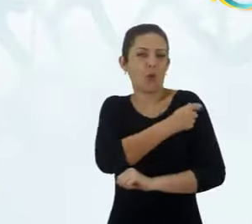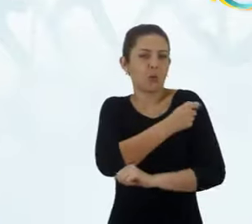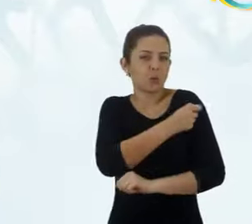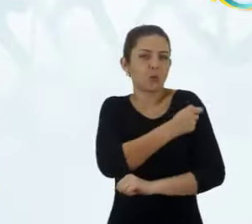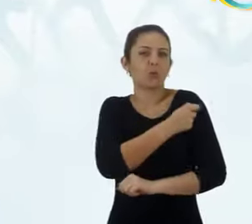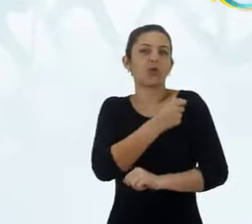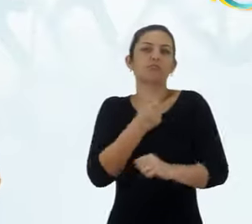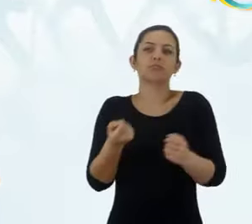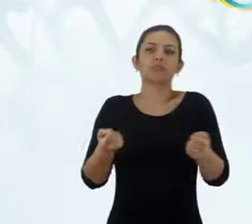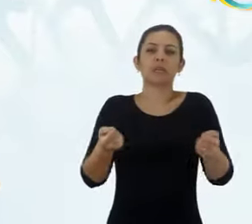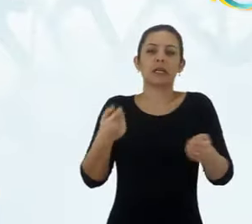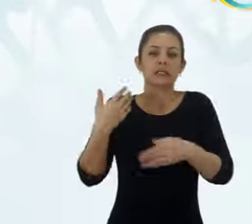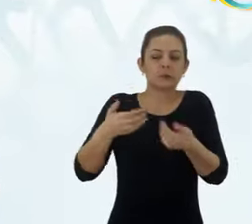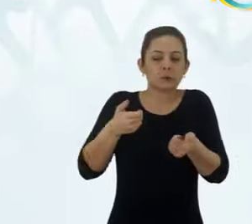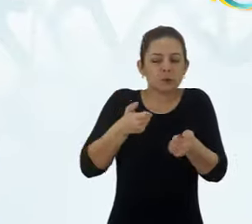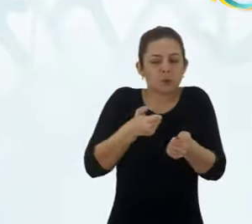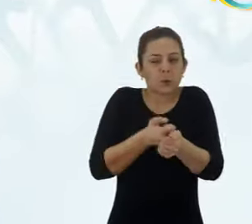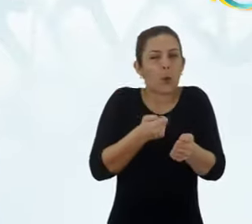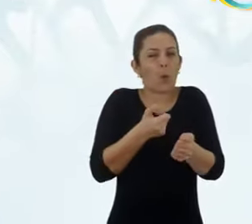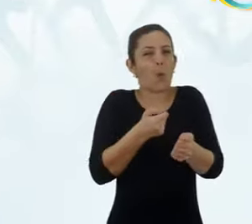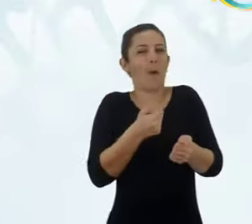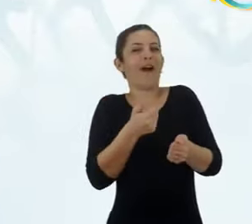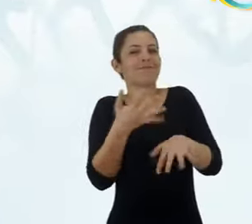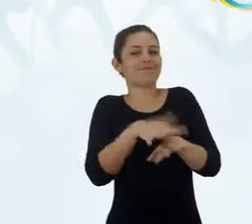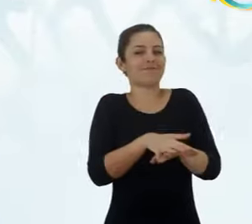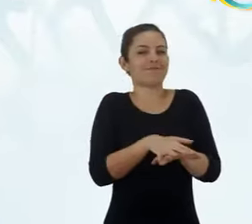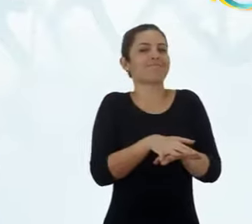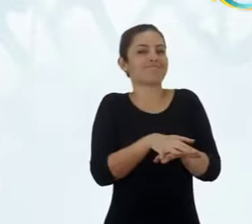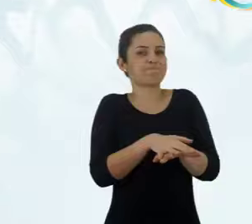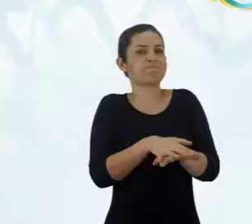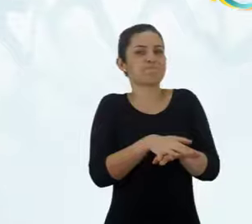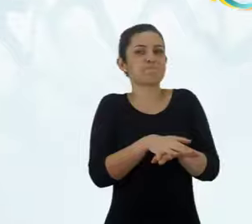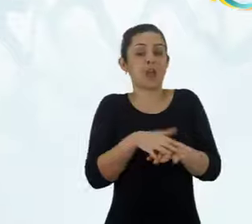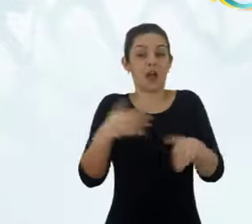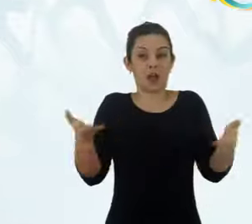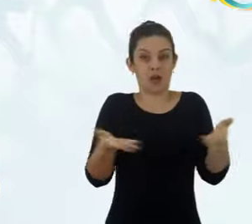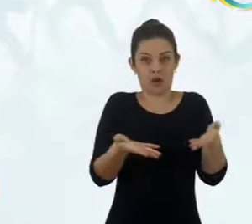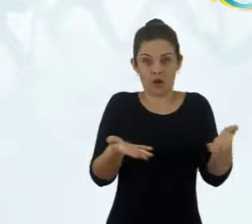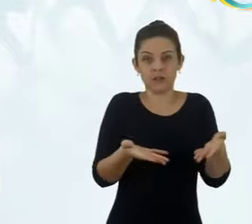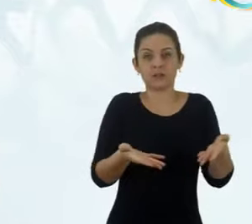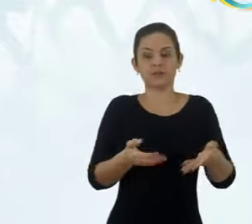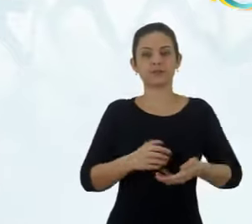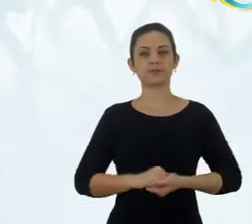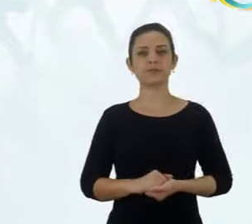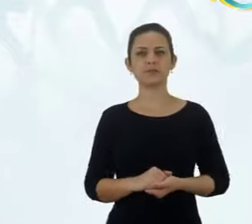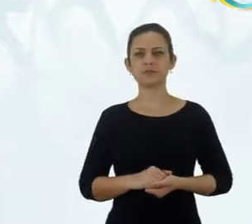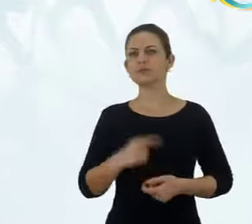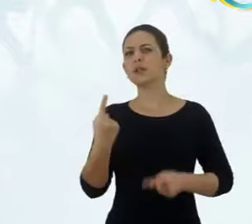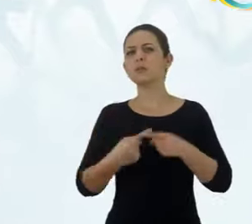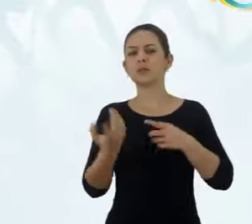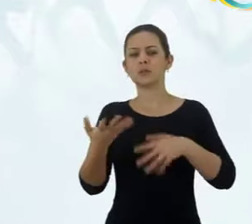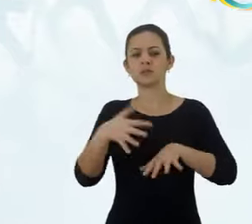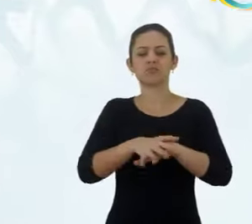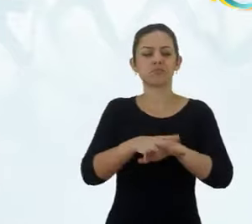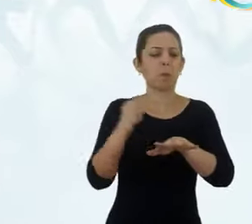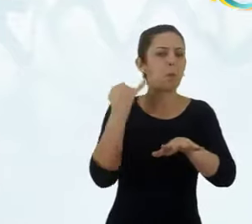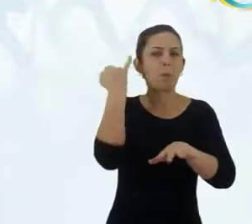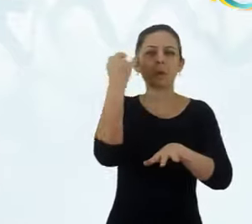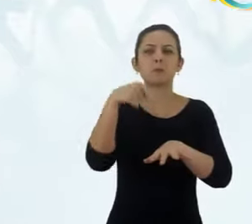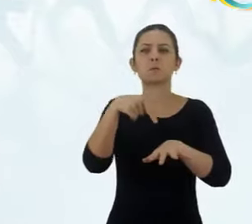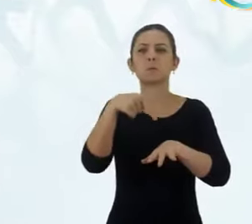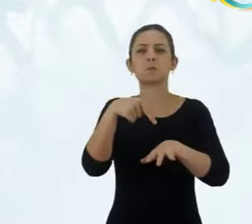acho que a gente está muito mais próximo da inclusão de fato, né, nos tempos de hoje. Por que a inclusão